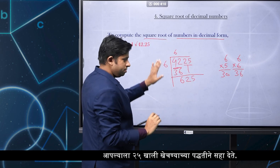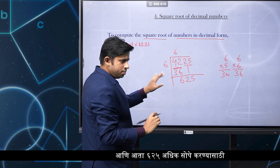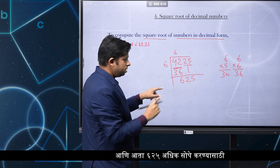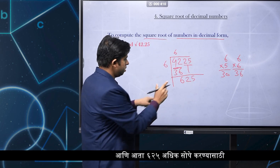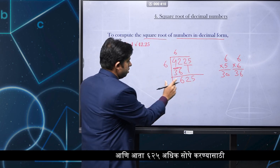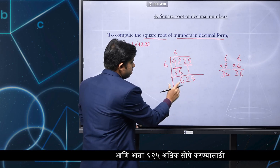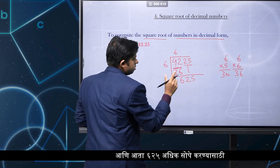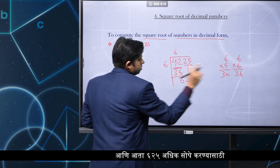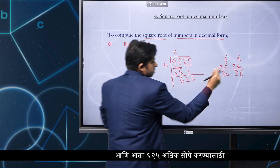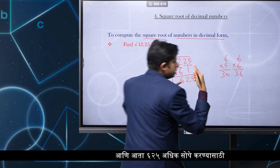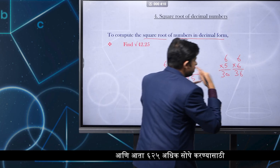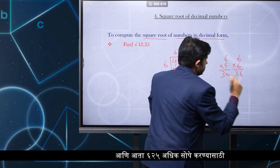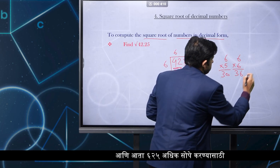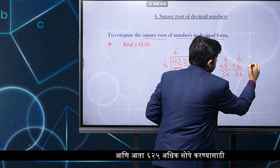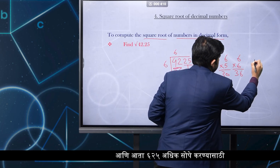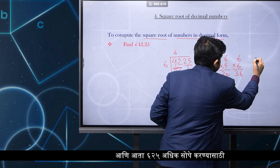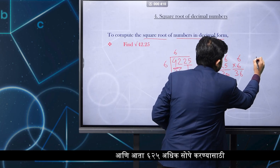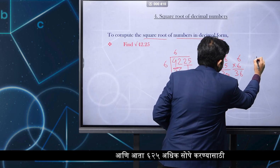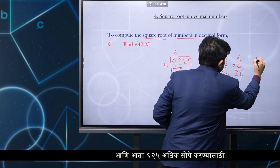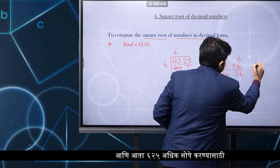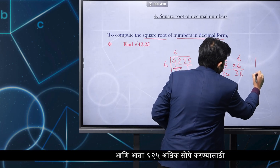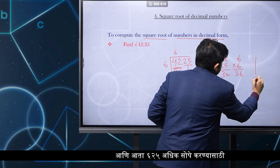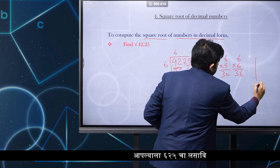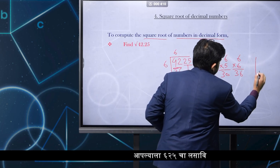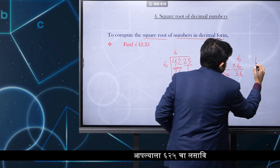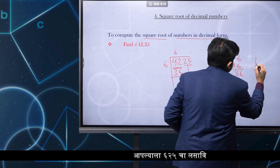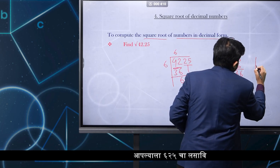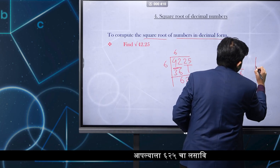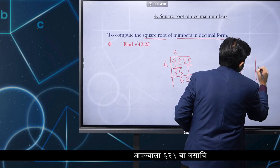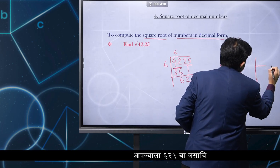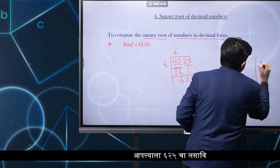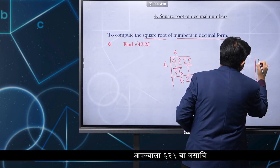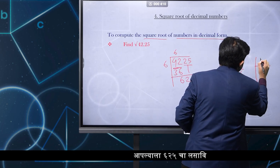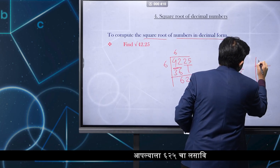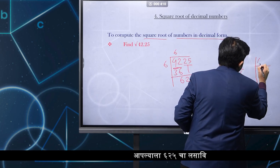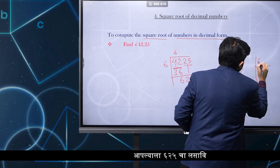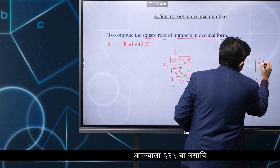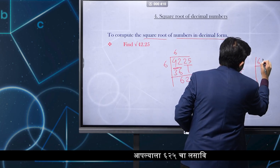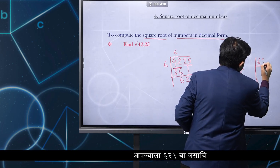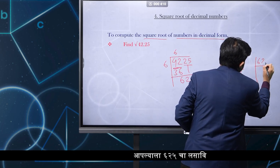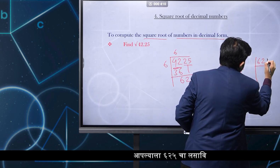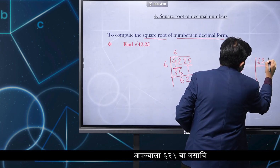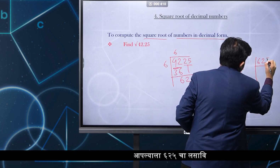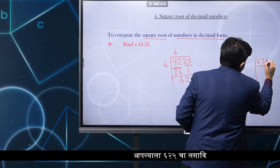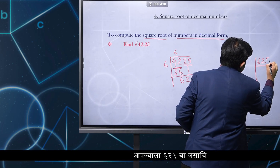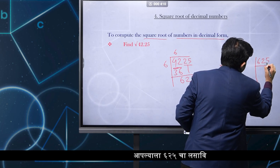आणि आता 625 अधिक सोपे करण्यासाठी आपल्याला 625चा लसावी